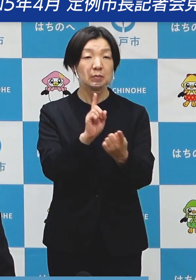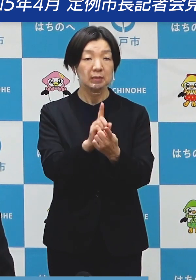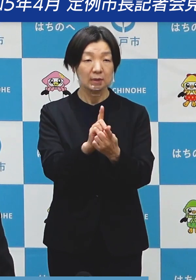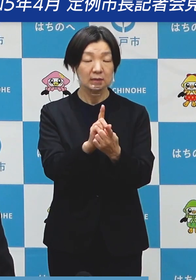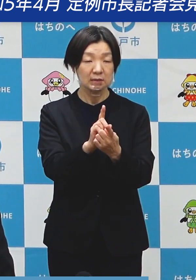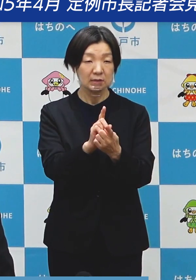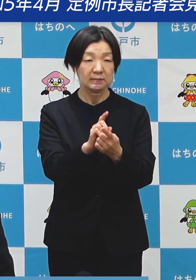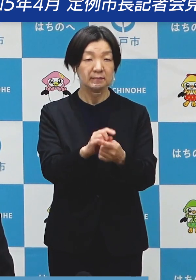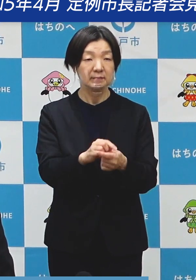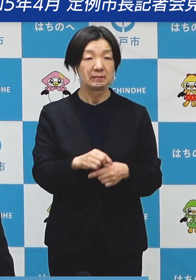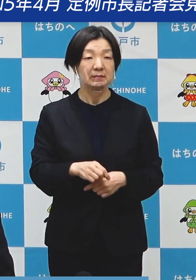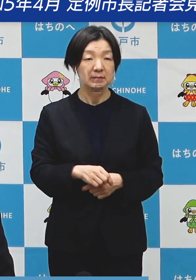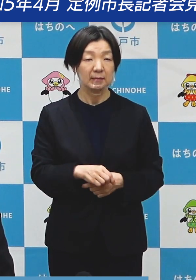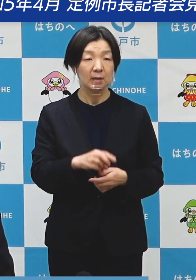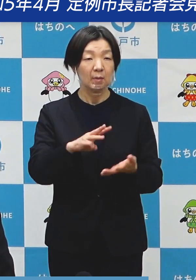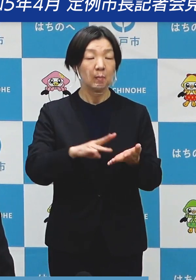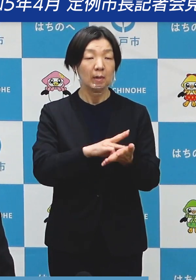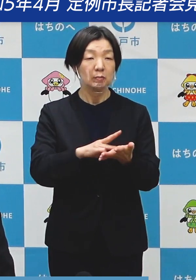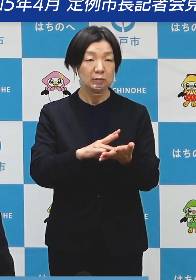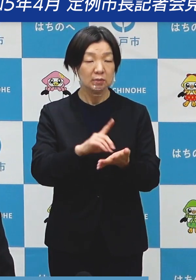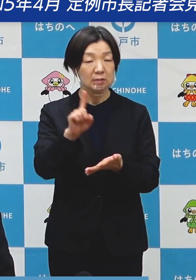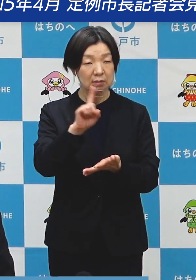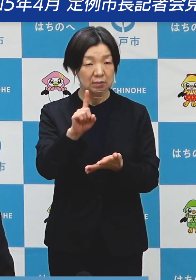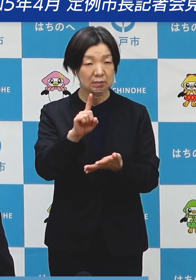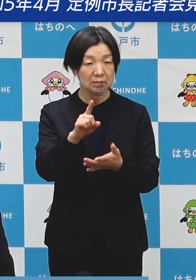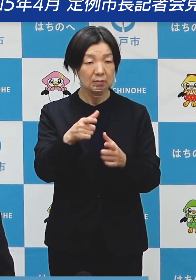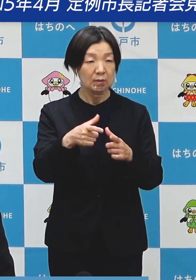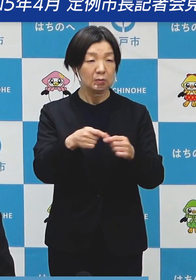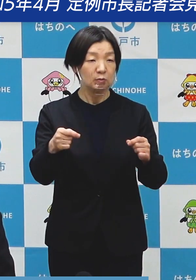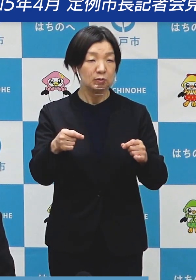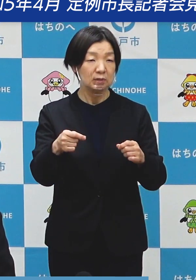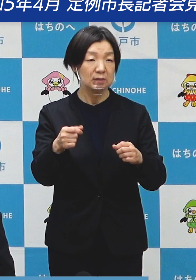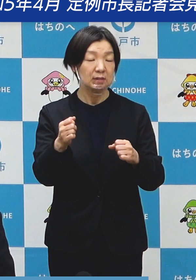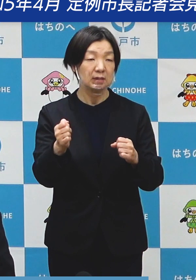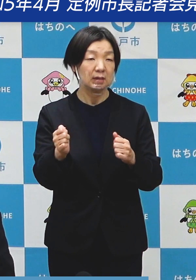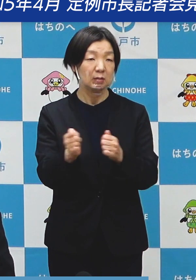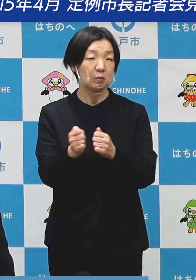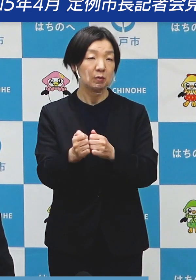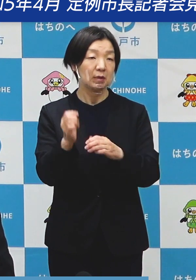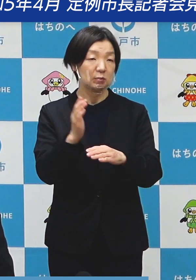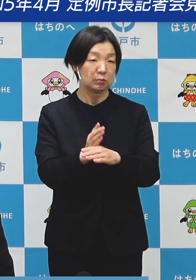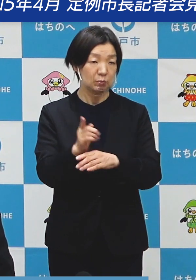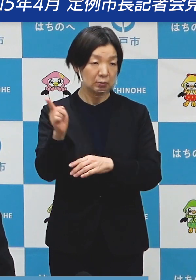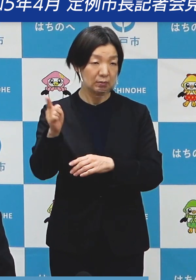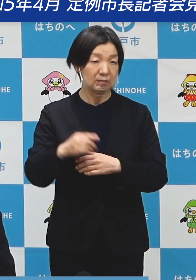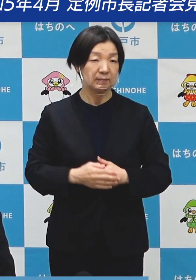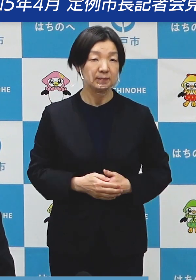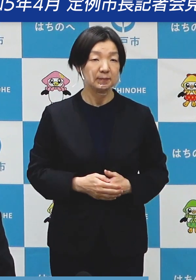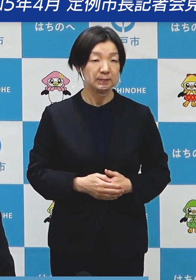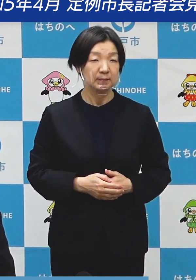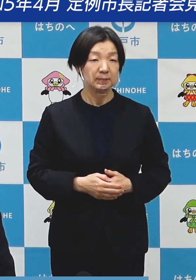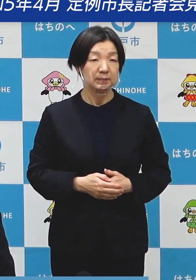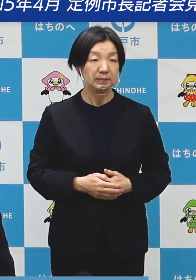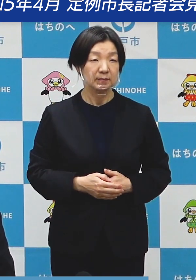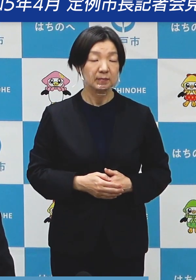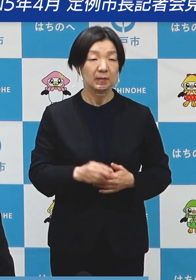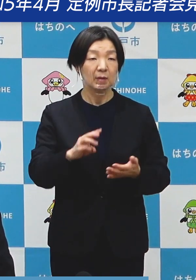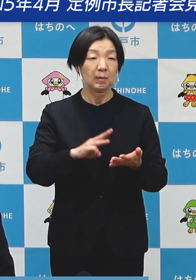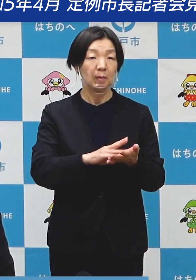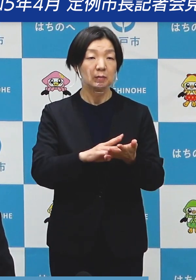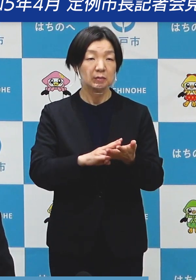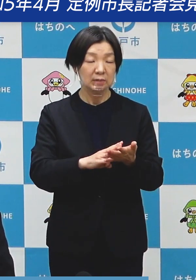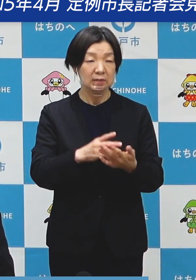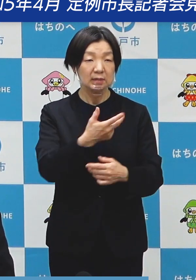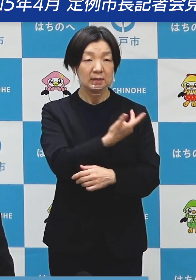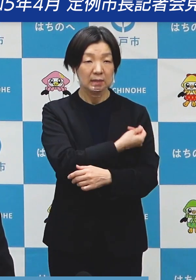使用するワクチンにつきましては国が検討を進めているところでありますなおワクチン